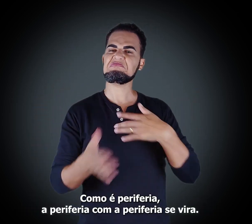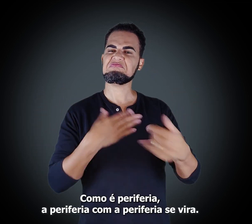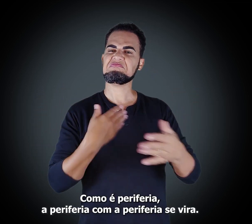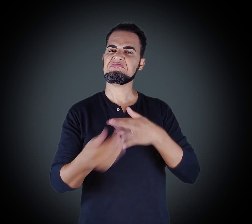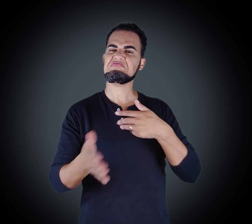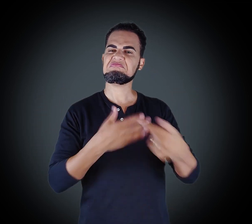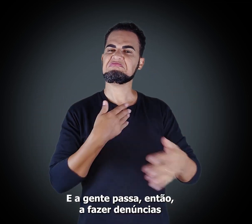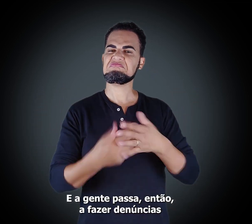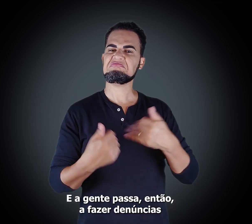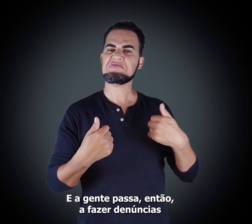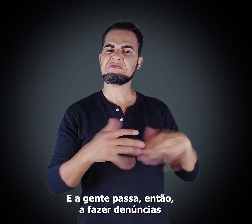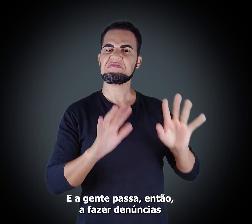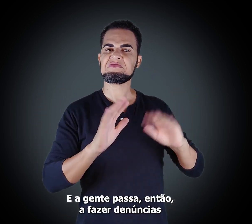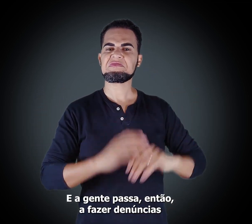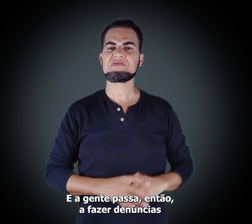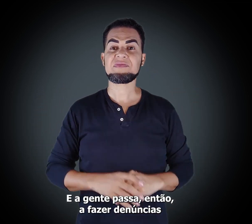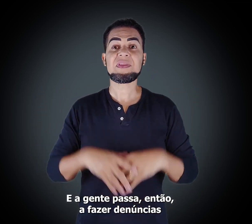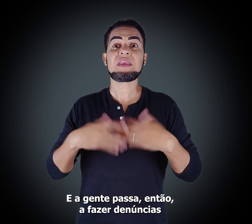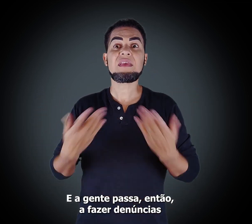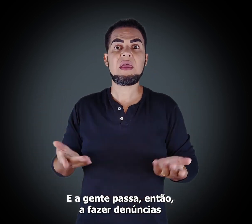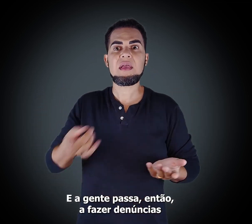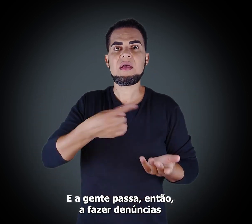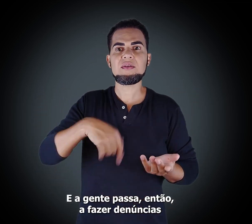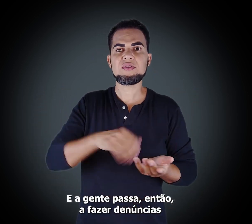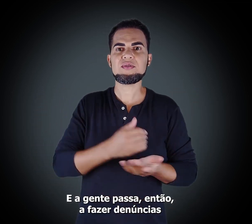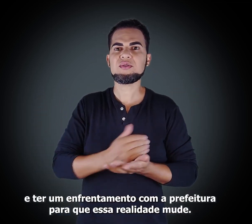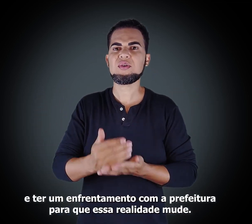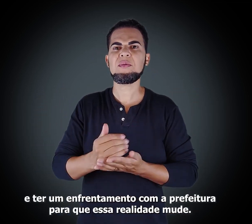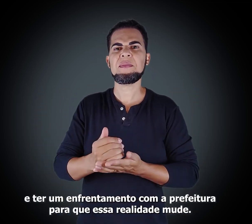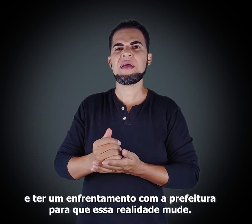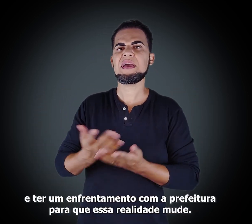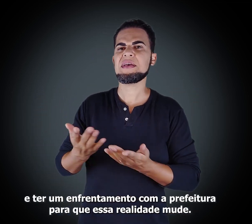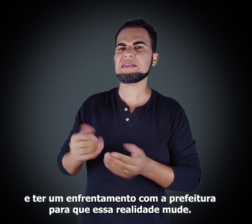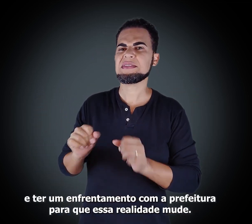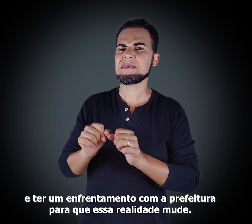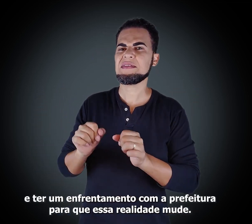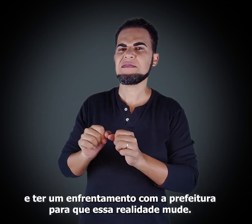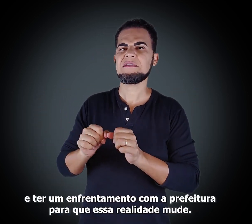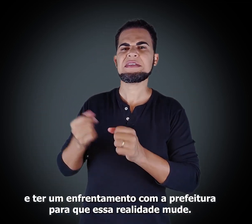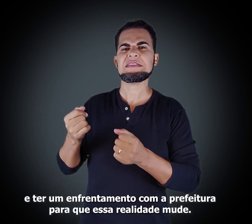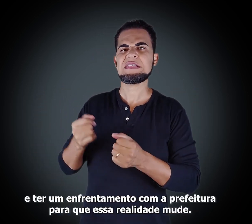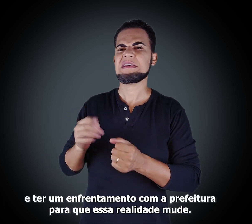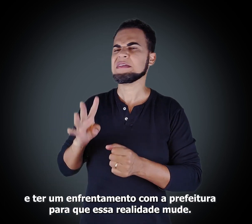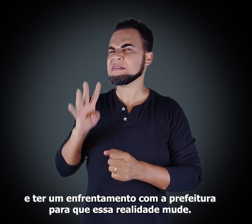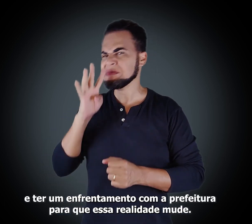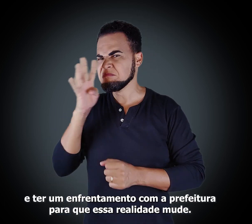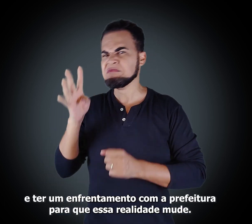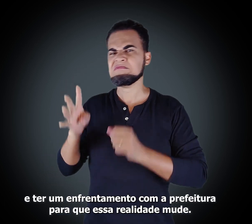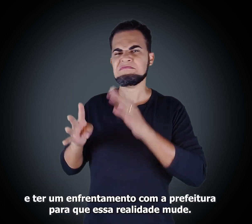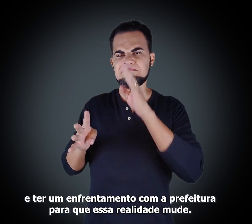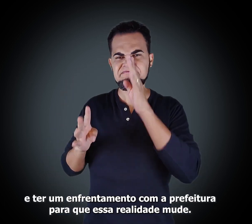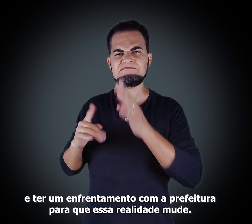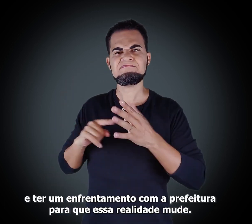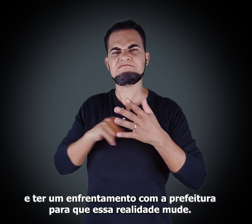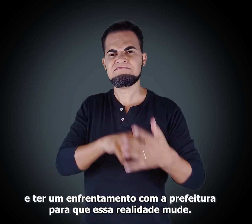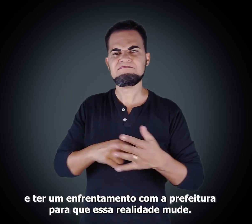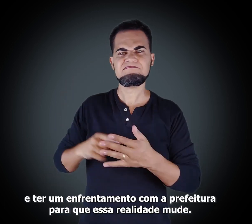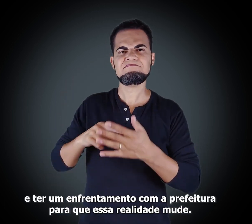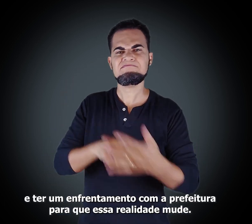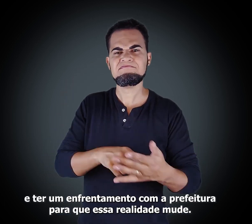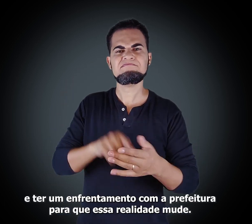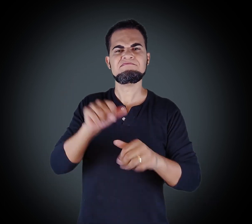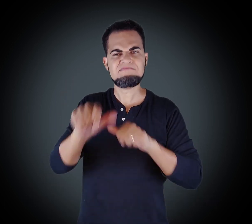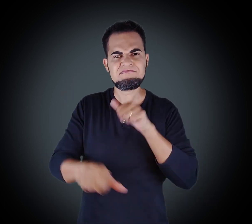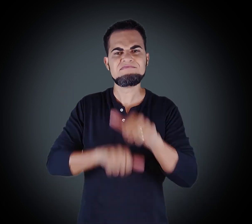se vira. E a gente passa, então, a fazer denúncias, né? Ter um enfrentamento com a prefeitura para que essa